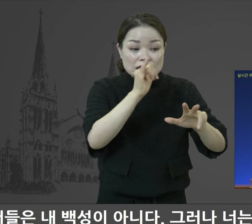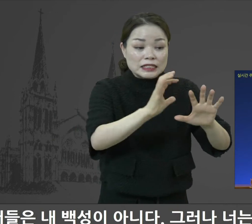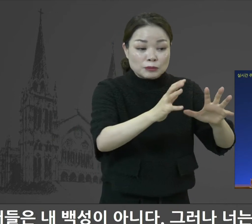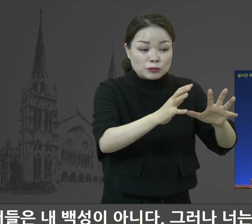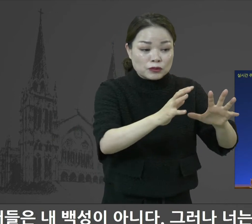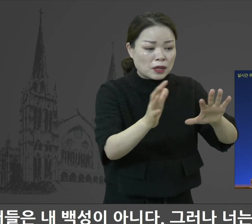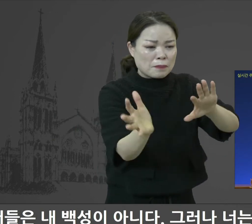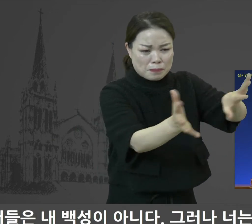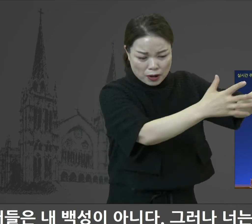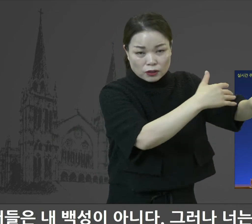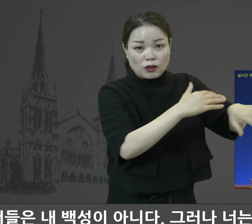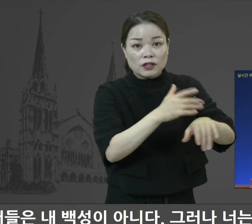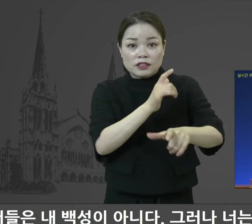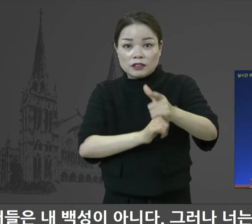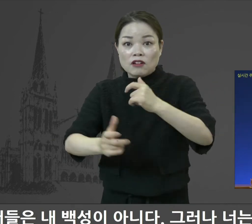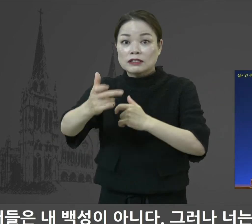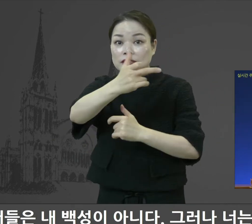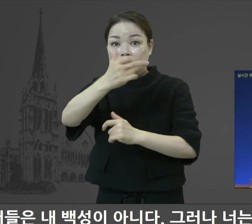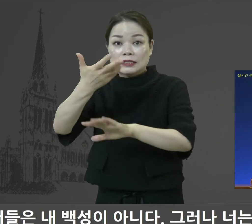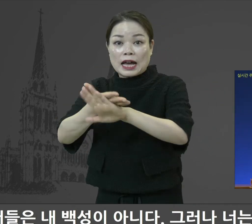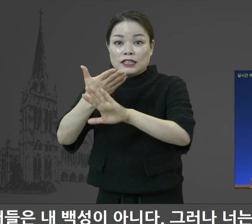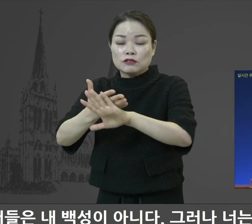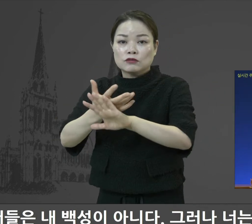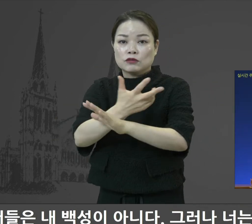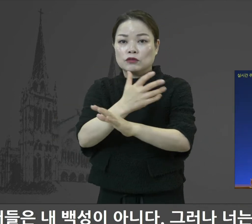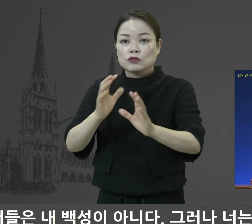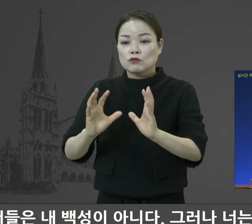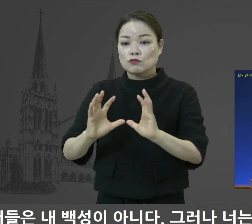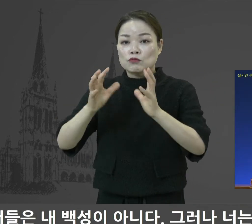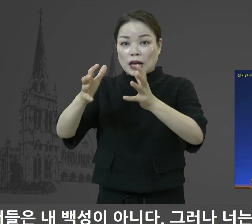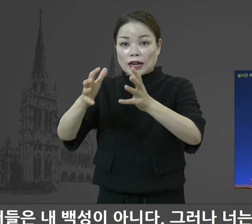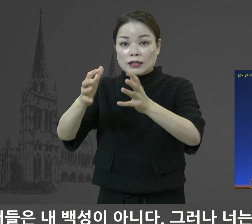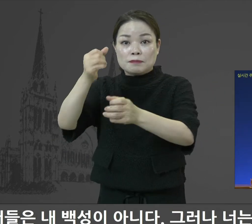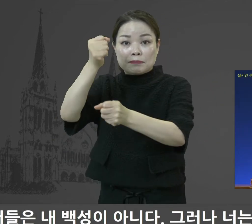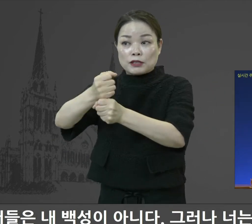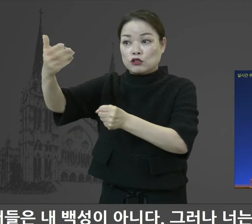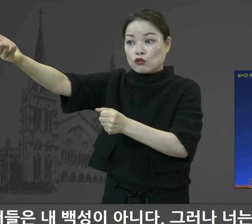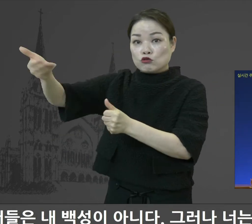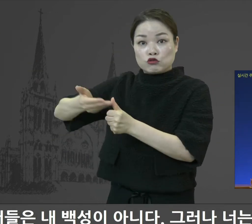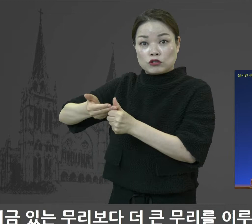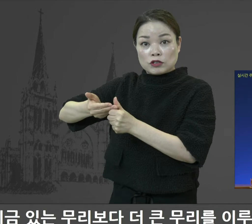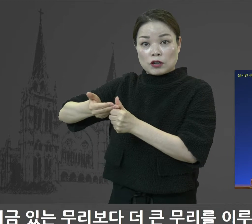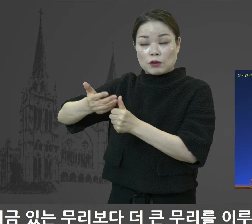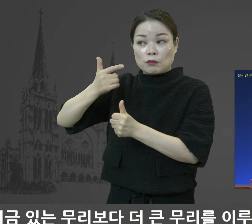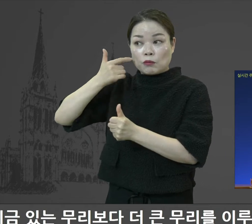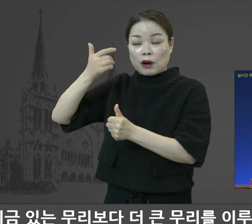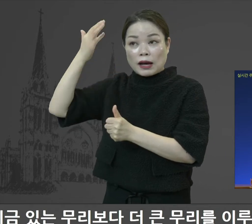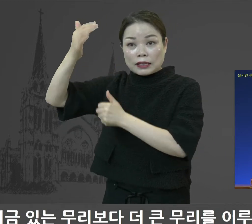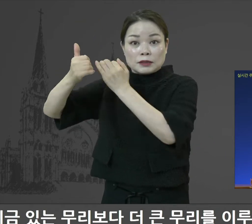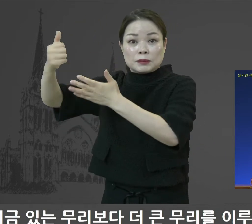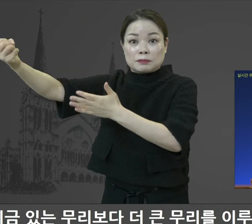이 무리보다 더 큰 무리를 이루게 해주리라. 이렇게 하나님이 모세에게 제안을 하는 겁니다.